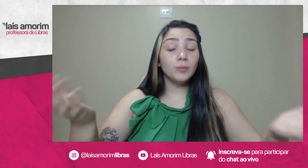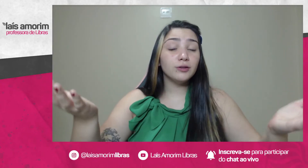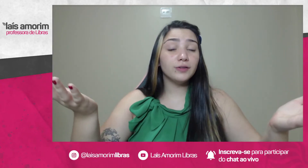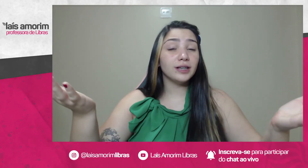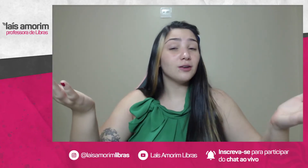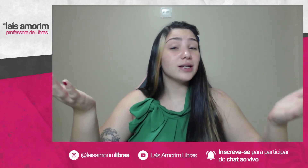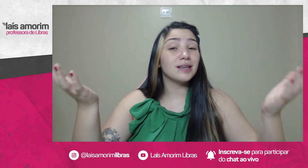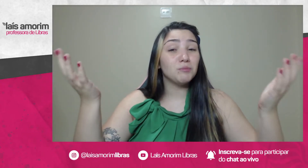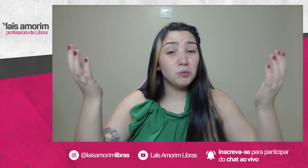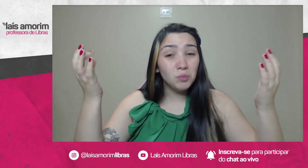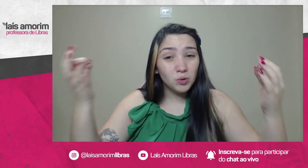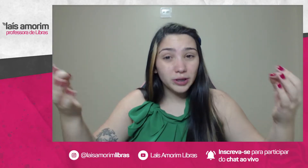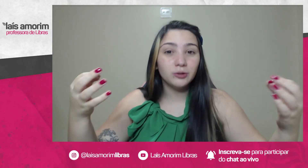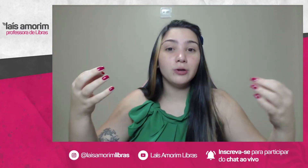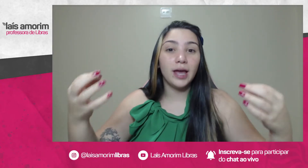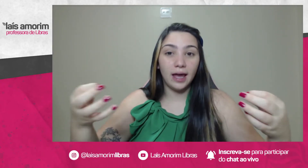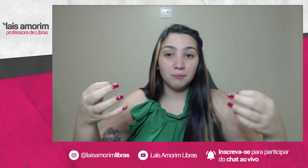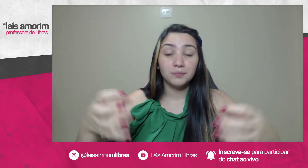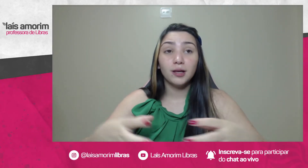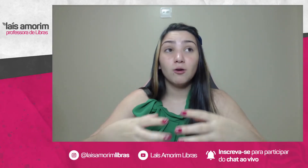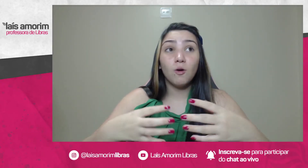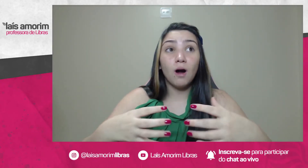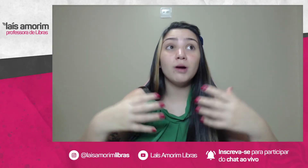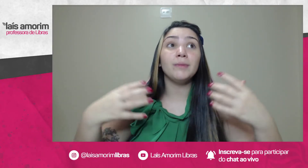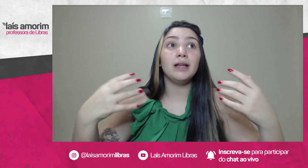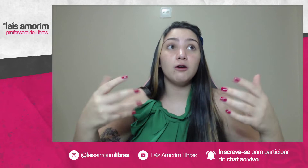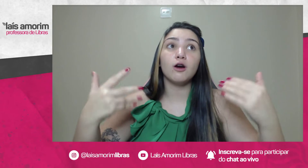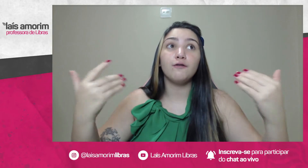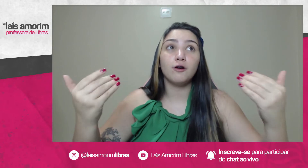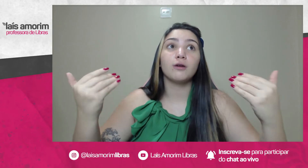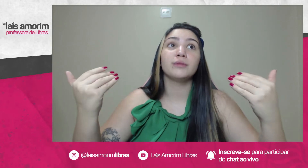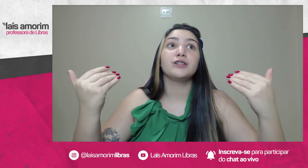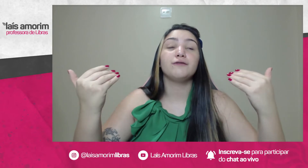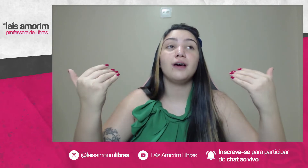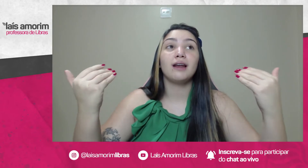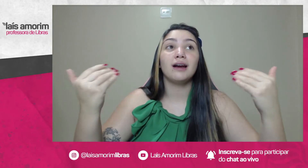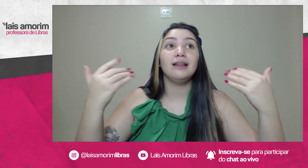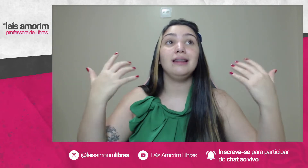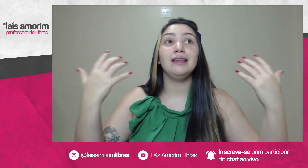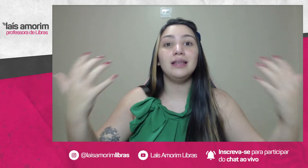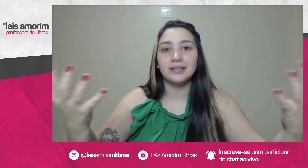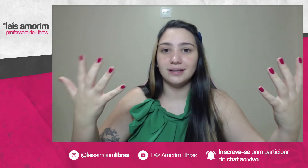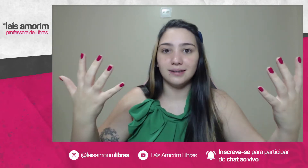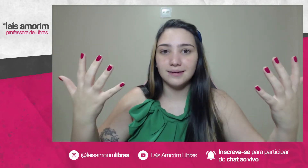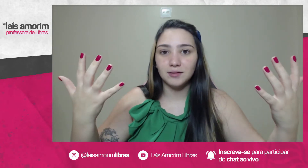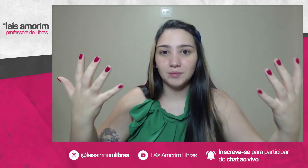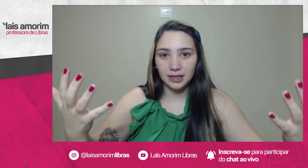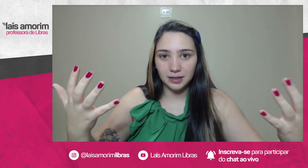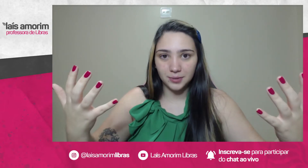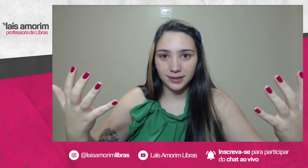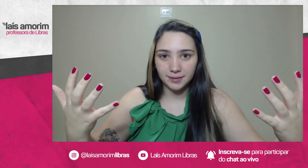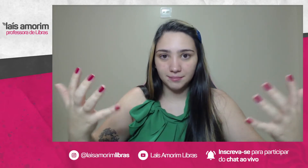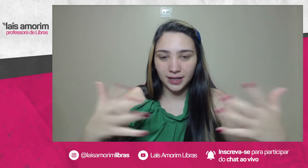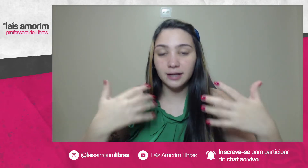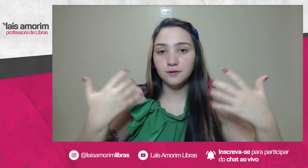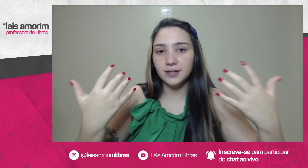dúvida que eu recebo muito é: qual a melhor forma de falar listas em Libras, né? De fazer